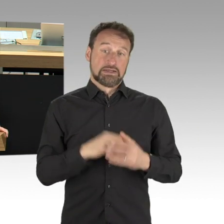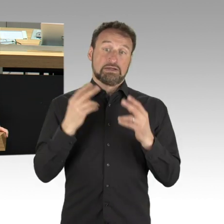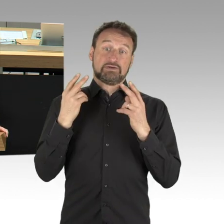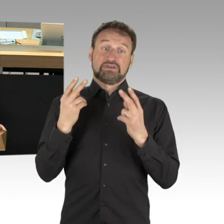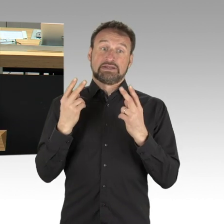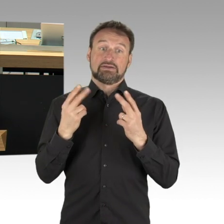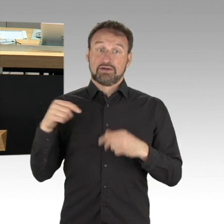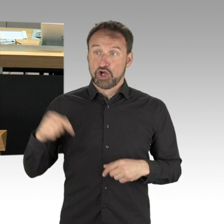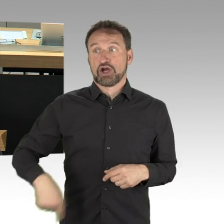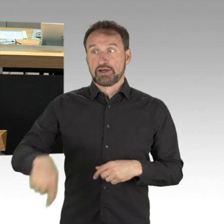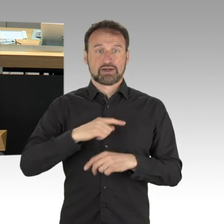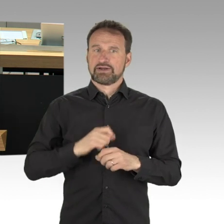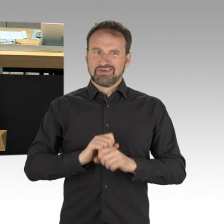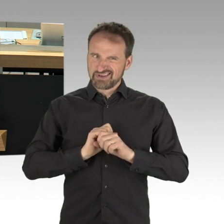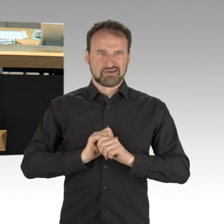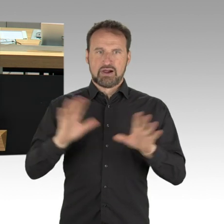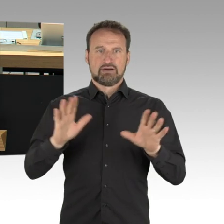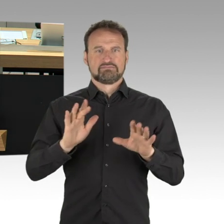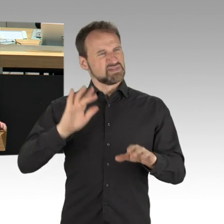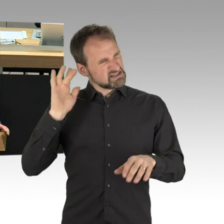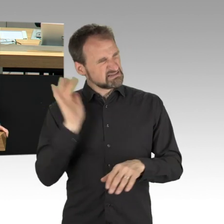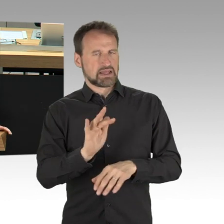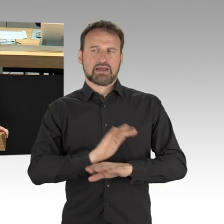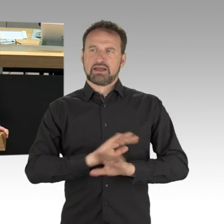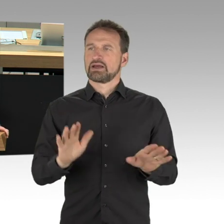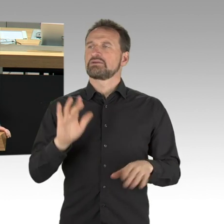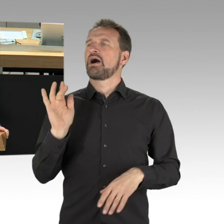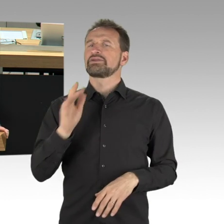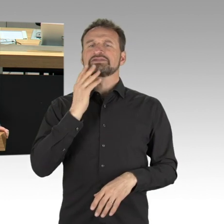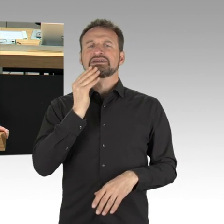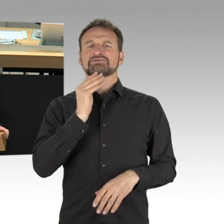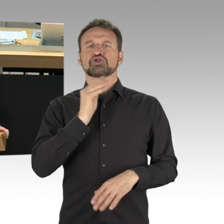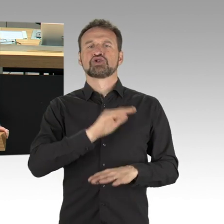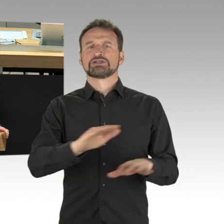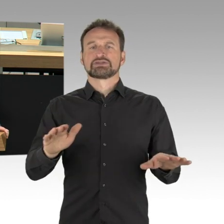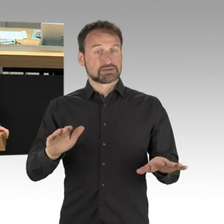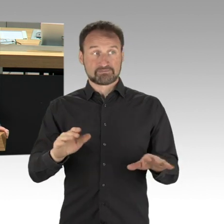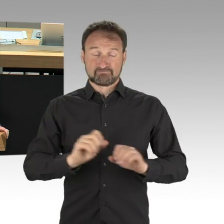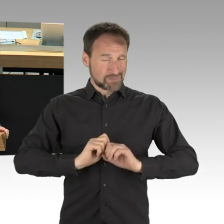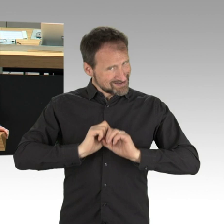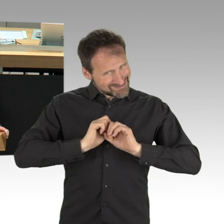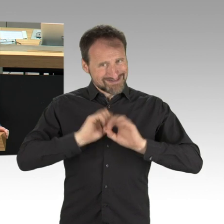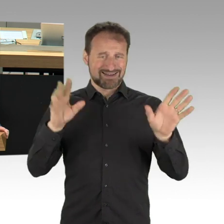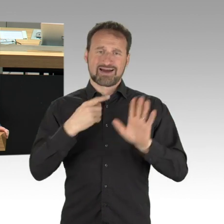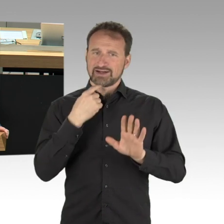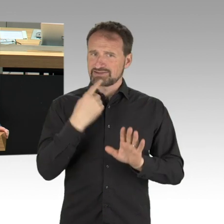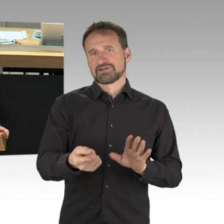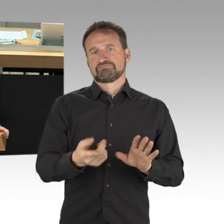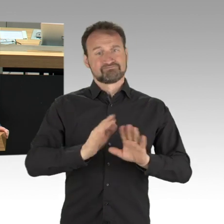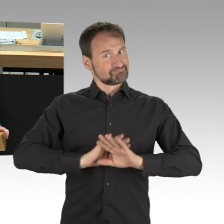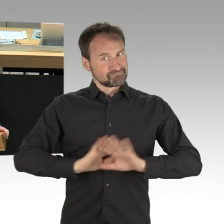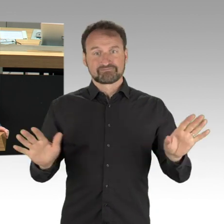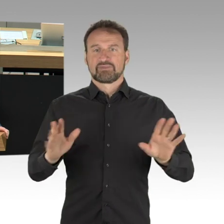ablehnen. Es ist richtig und wichtig, dass es in dieser Stadt einen breiten gesellschaftlichen Konsens dafür